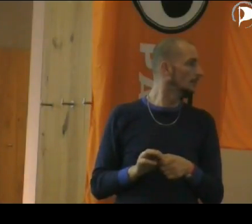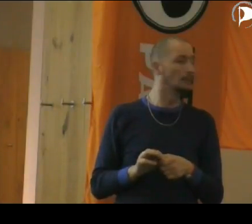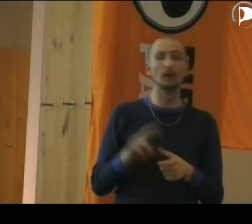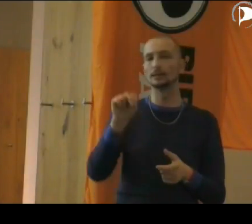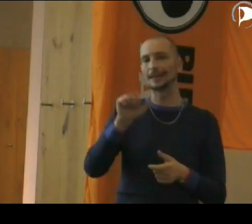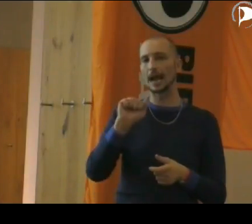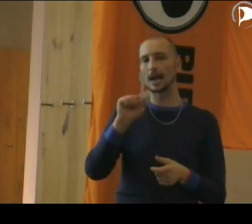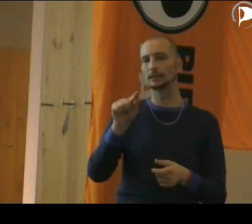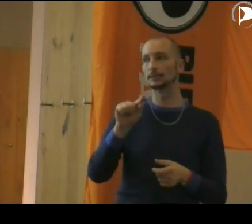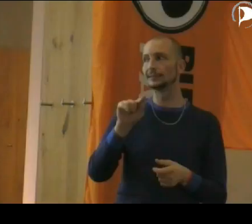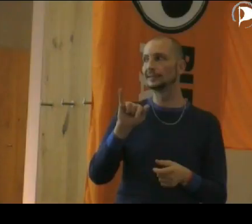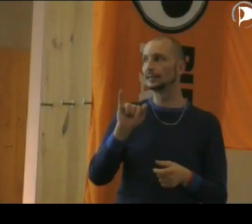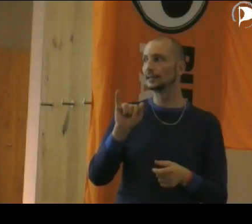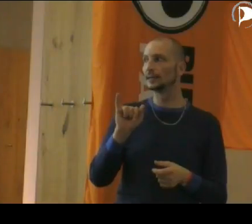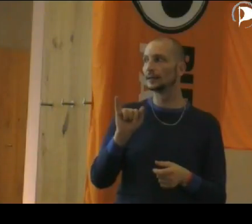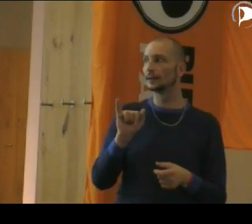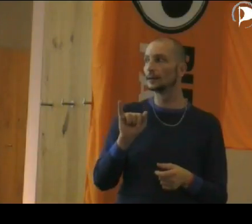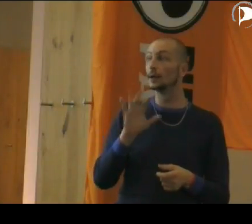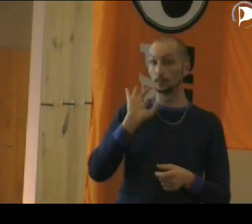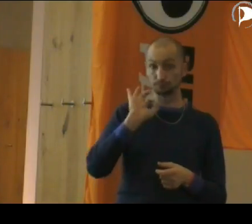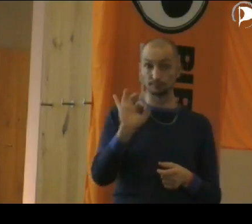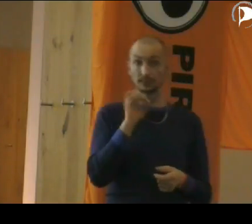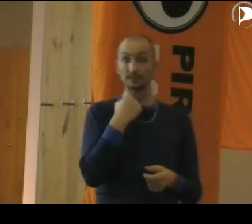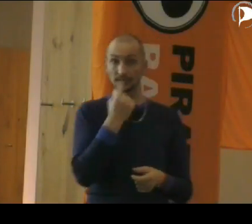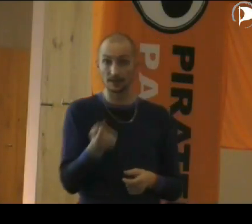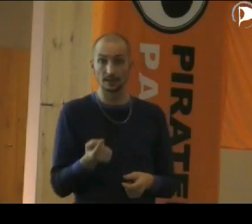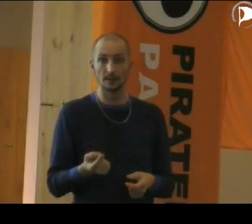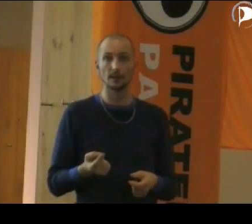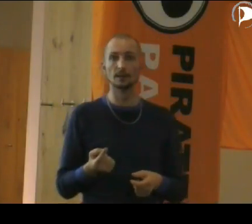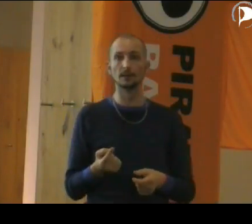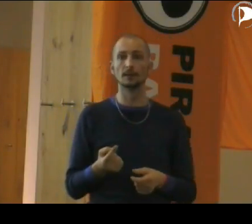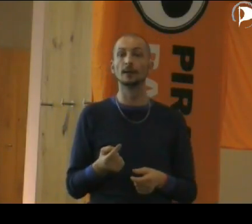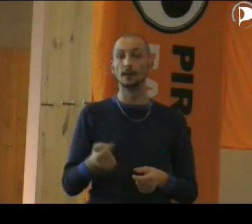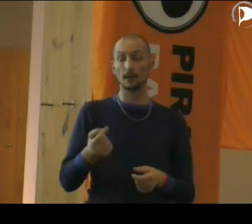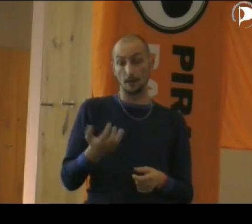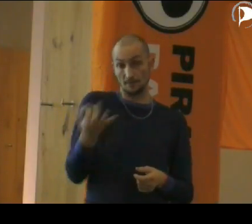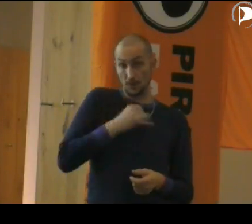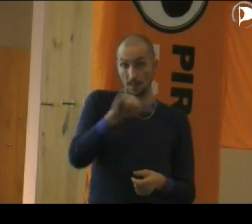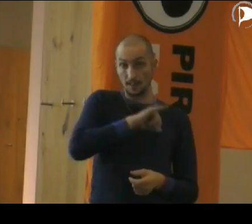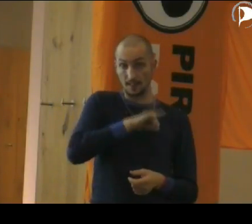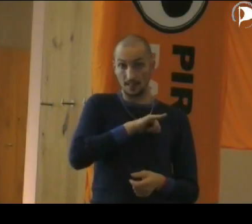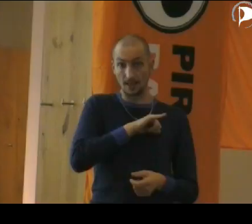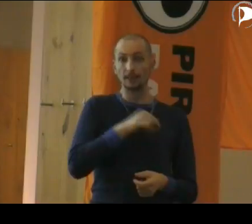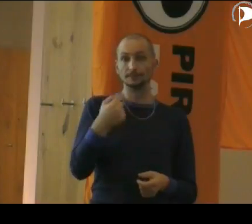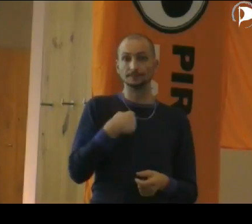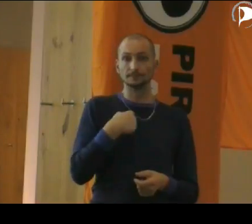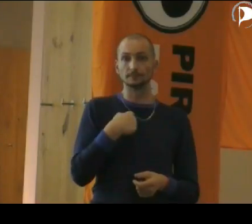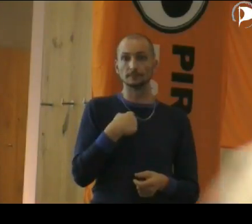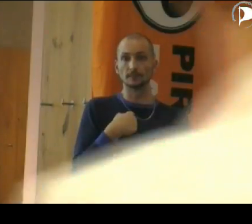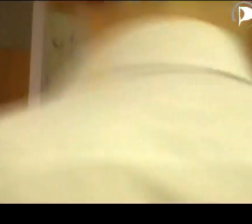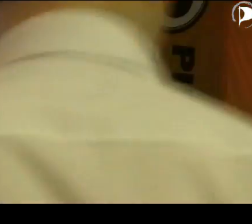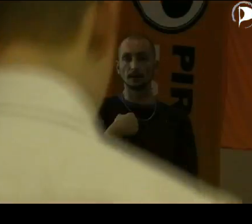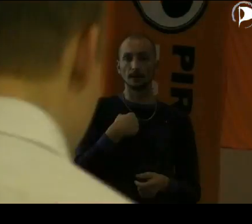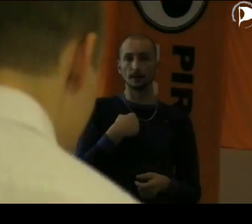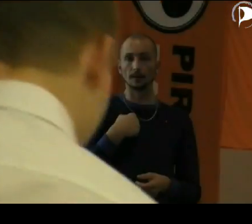nach dwd was mich interessiert aktionen schatzmeister und ich den schatzmeister